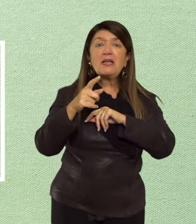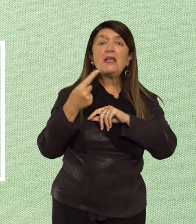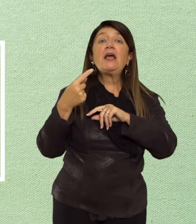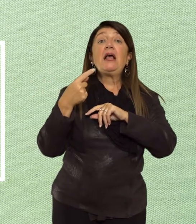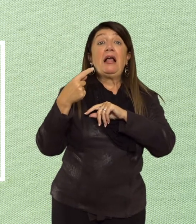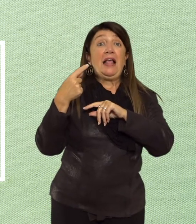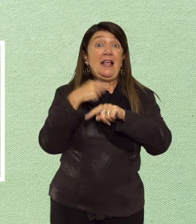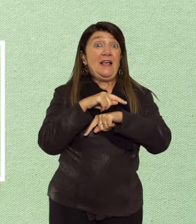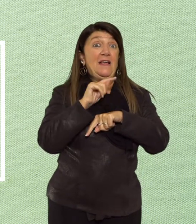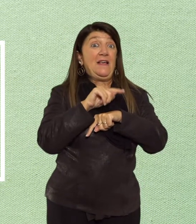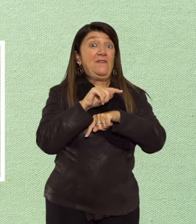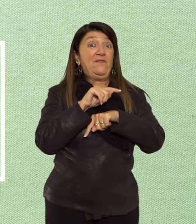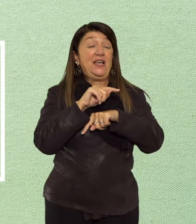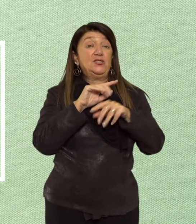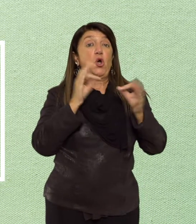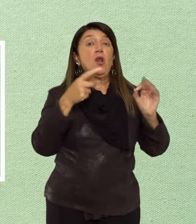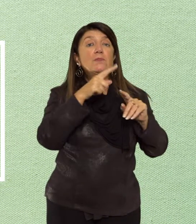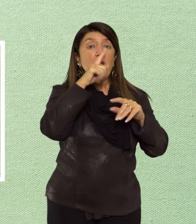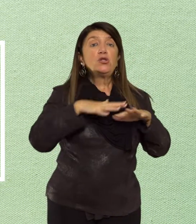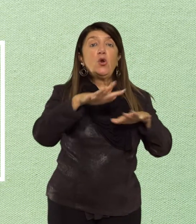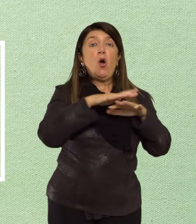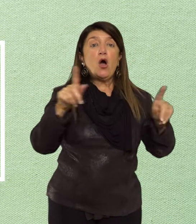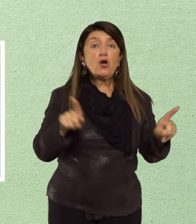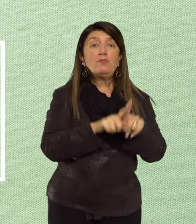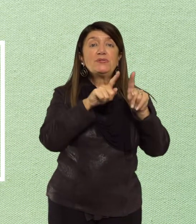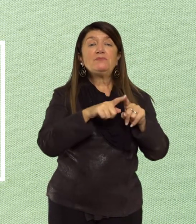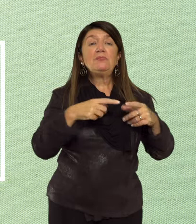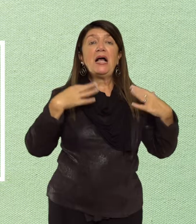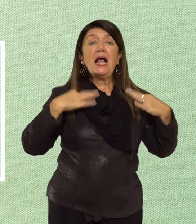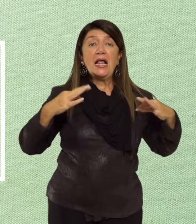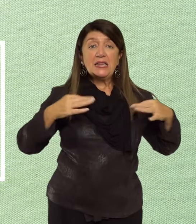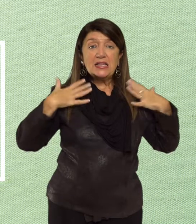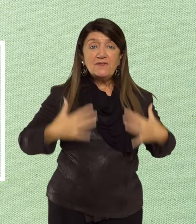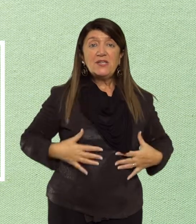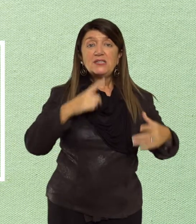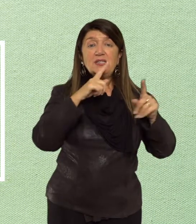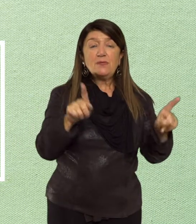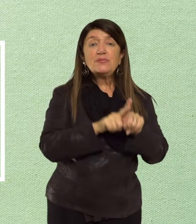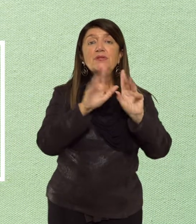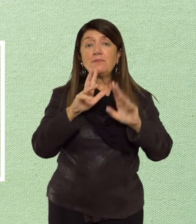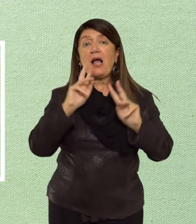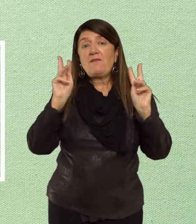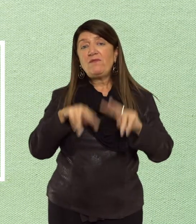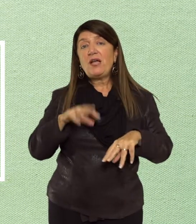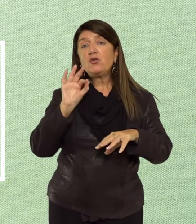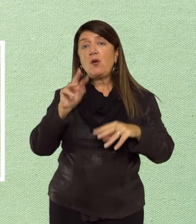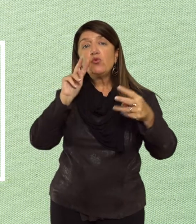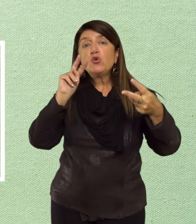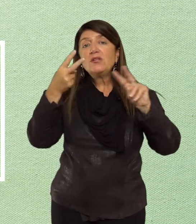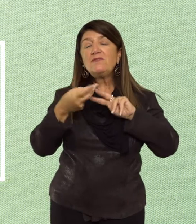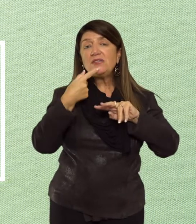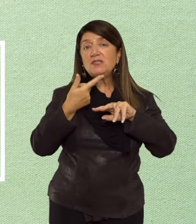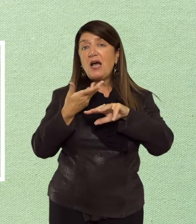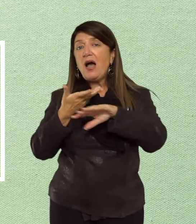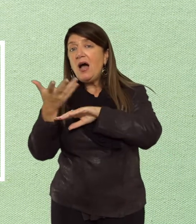Paralimpiade e dell'Olimpiade, almeno siamo nello stesso luogo, abbiamo le stesse divise, quindi non sembra, ma dal punto di vista mediatico è la stessa cosa.